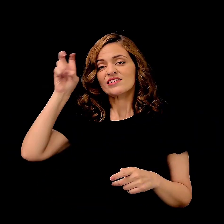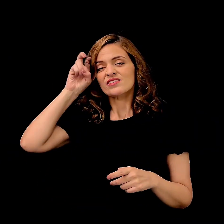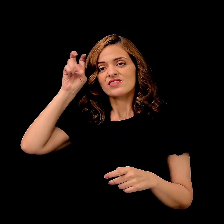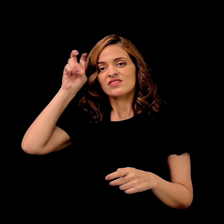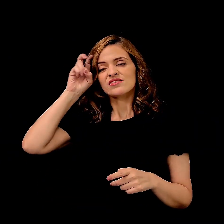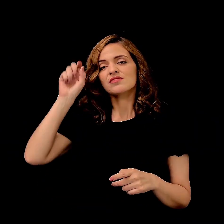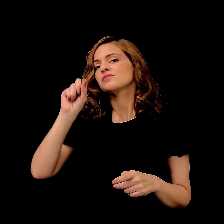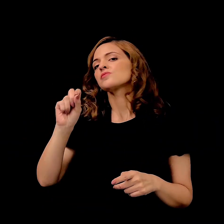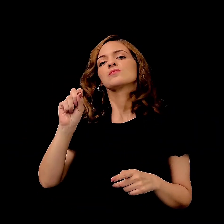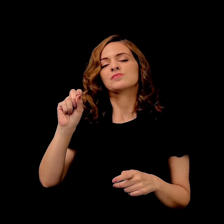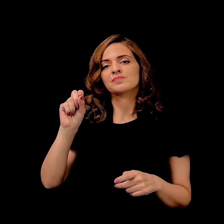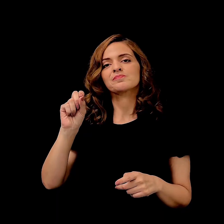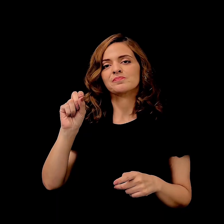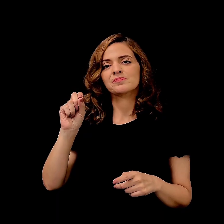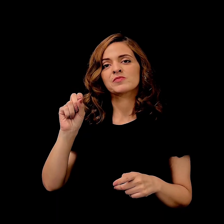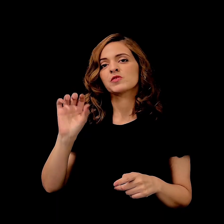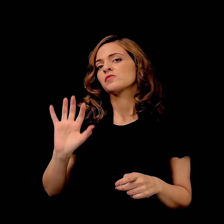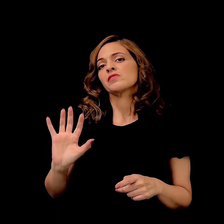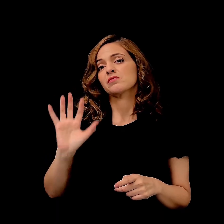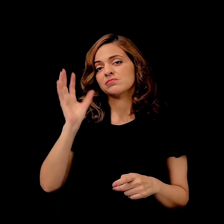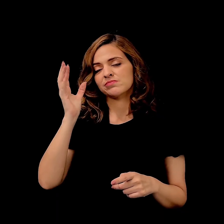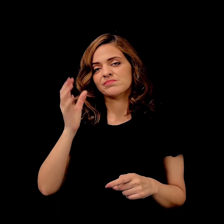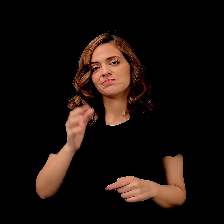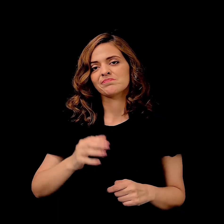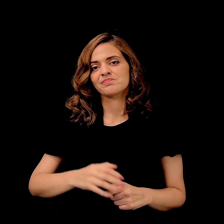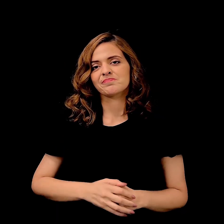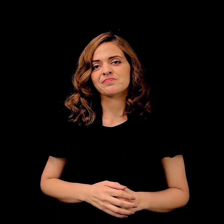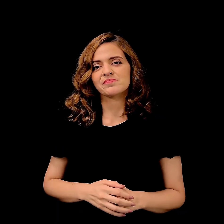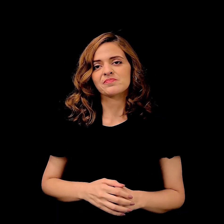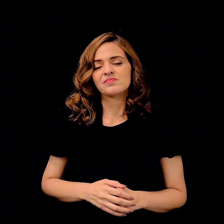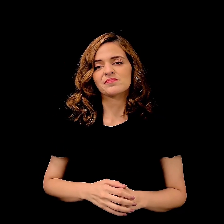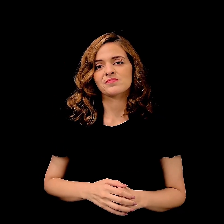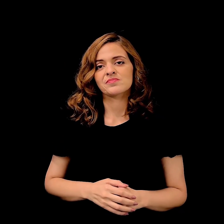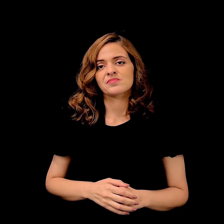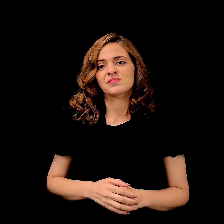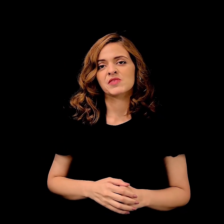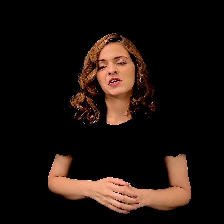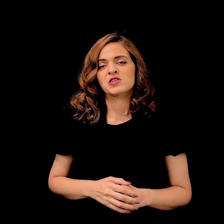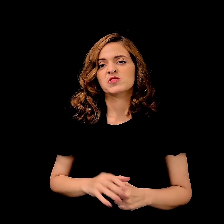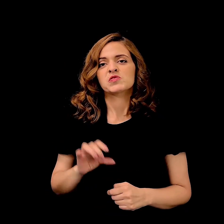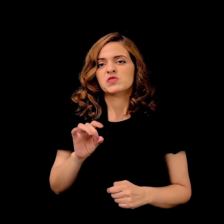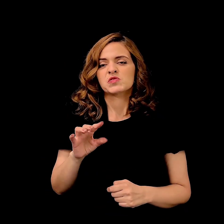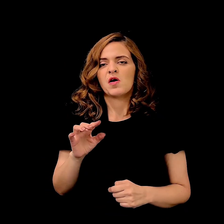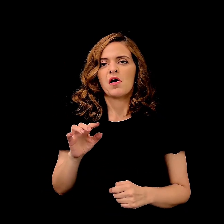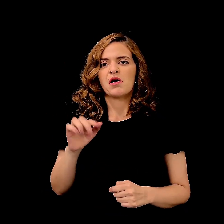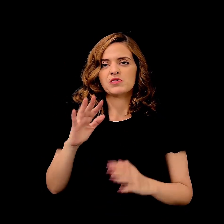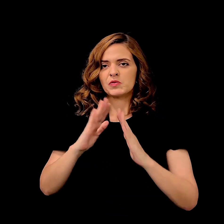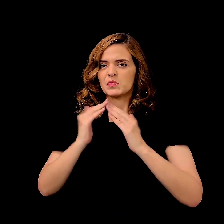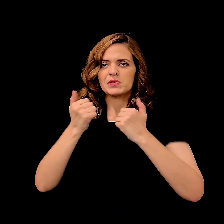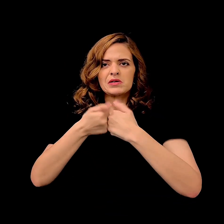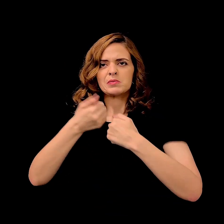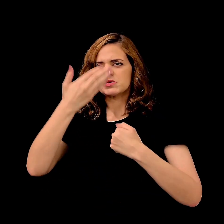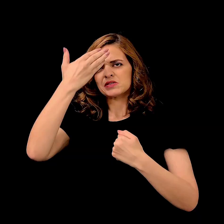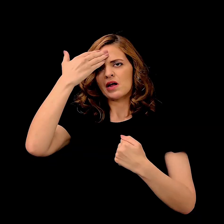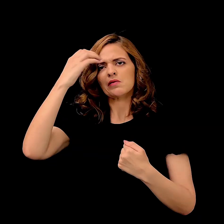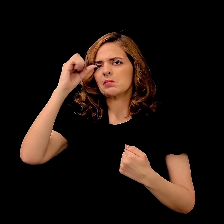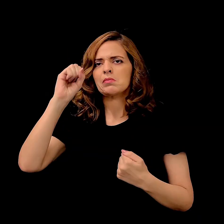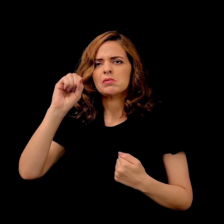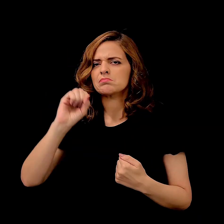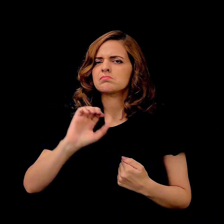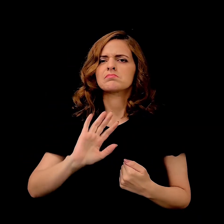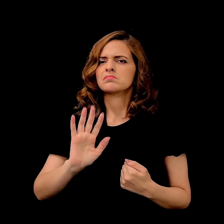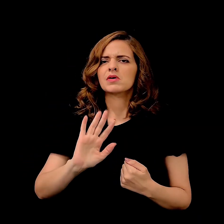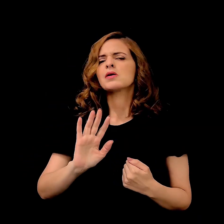quinta-feira, depois de amanhã, nós vamos ter, não só no Templo de Salomão, aqui